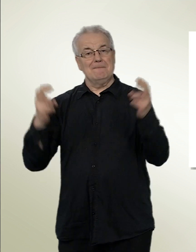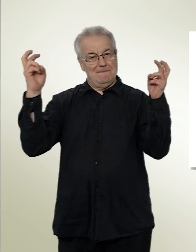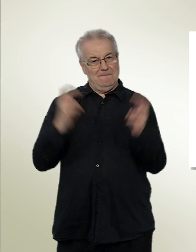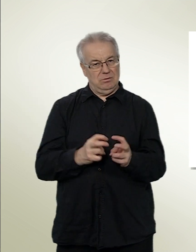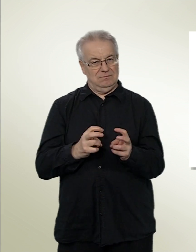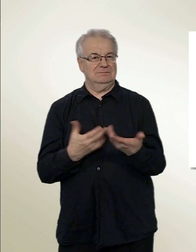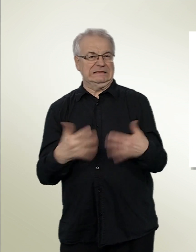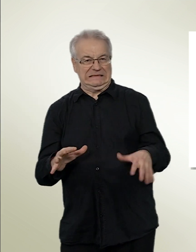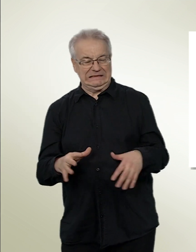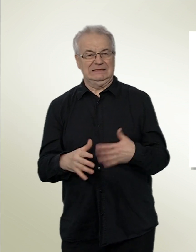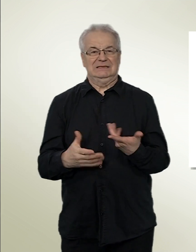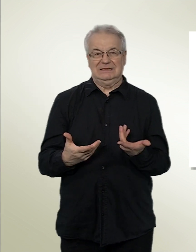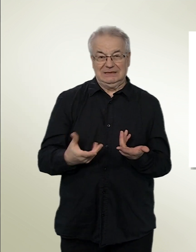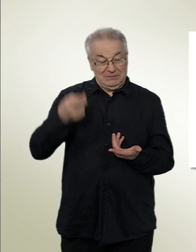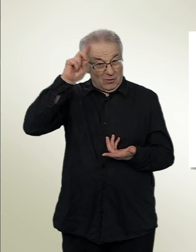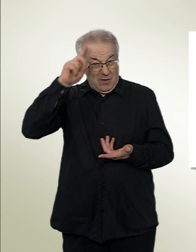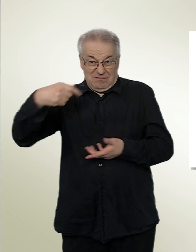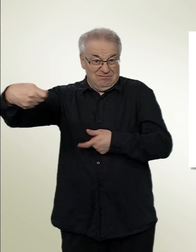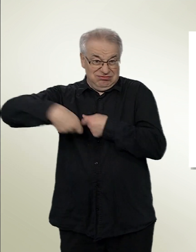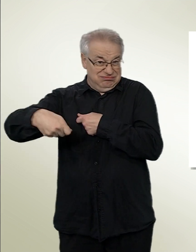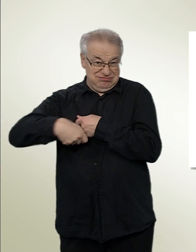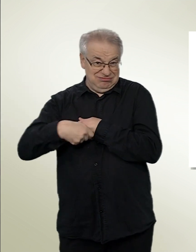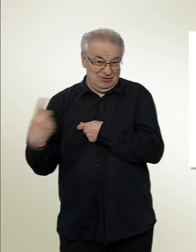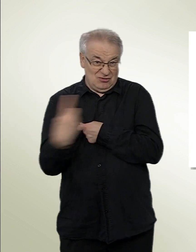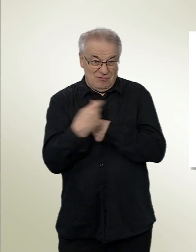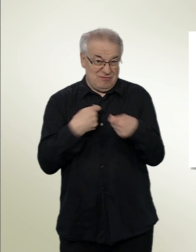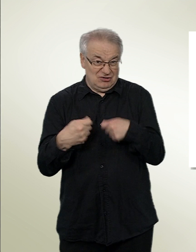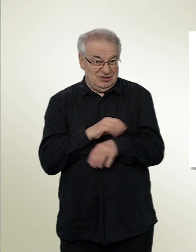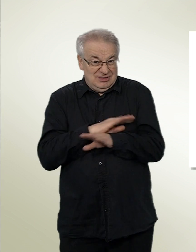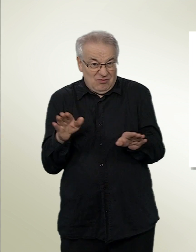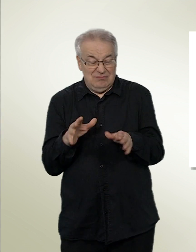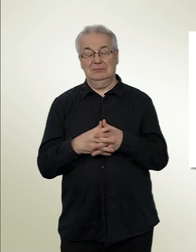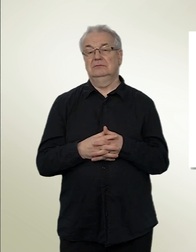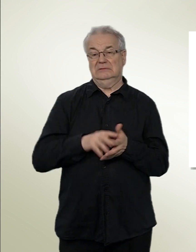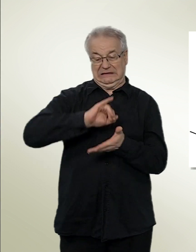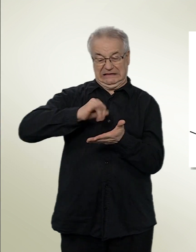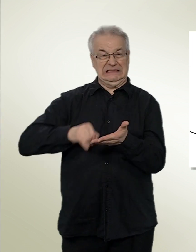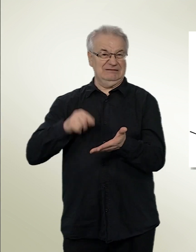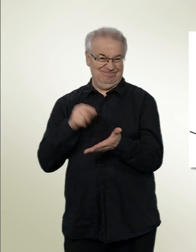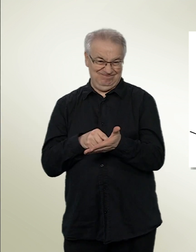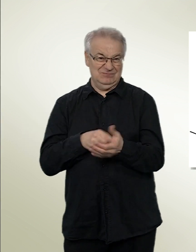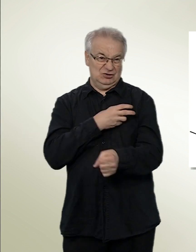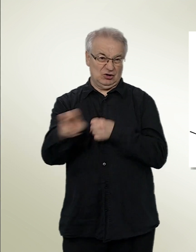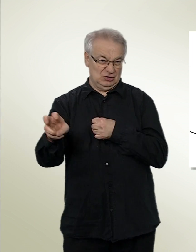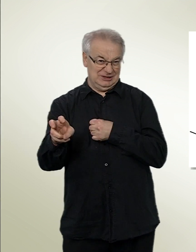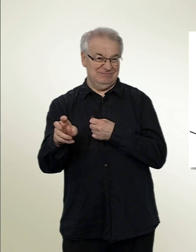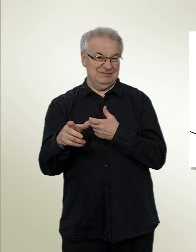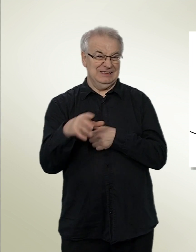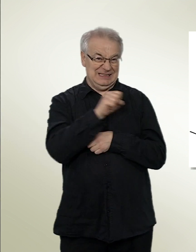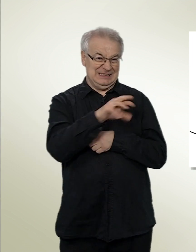massivement, car elle ne pourrait être financée que par le marché. L'initiative menace l'existence de la SSR